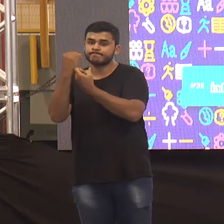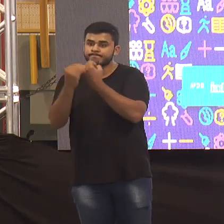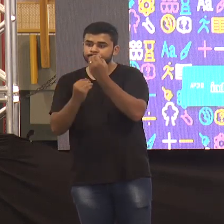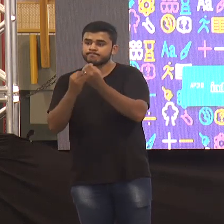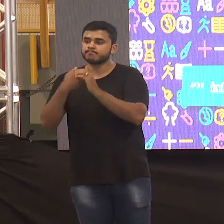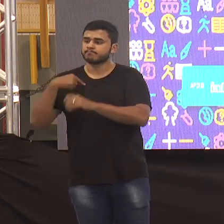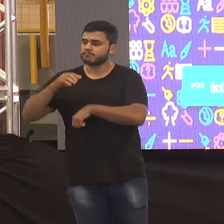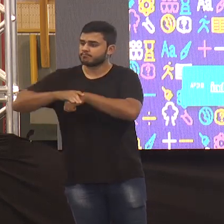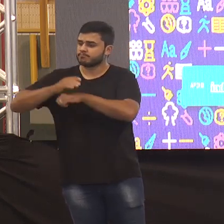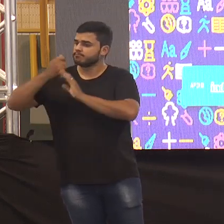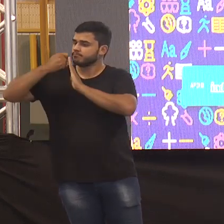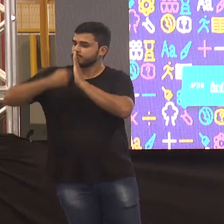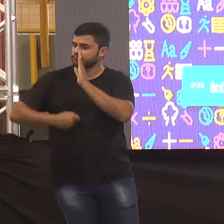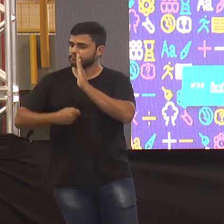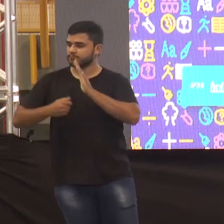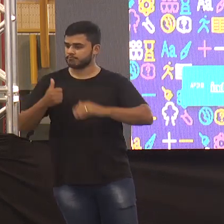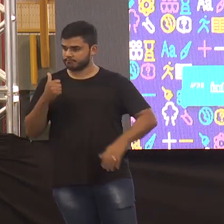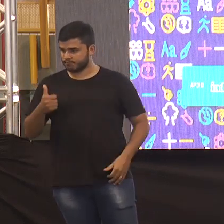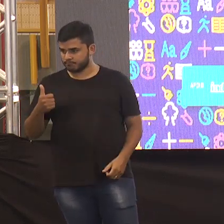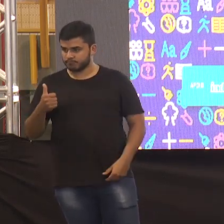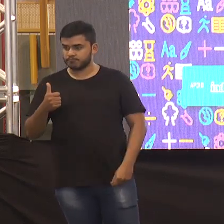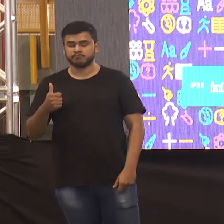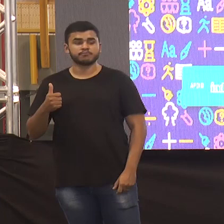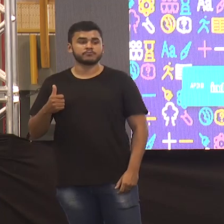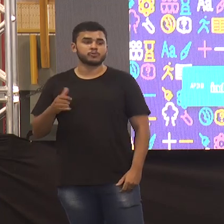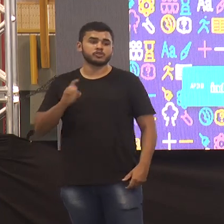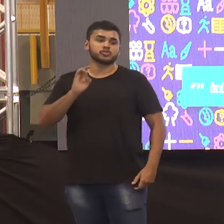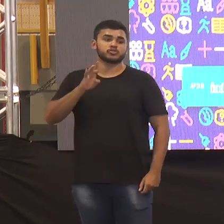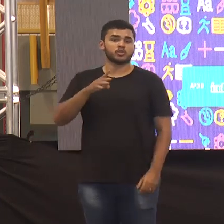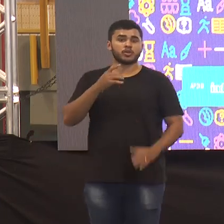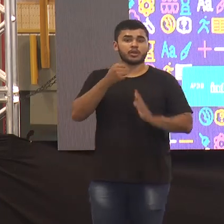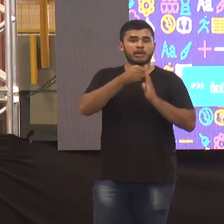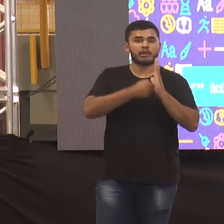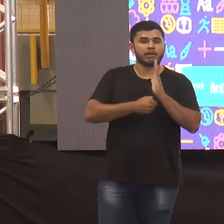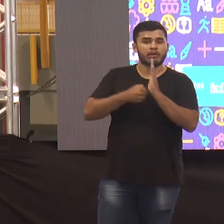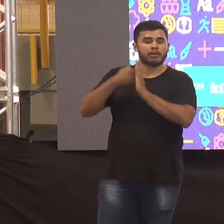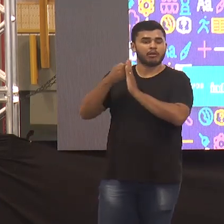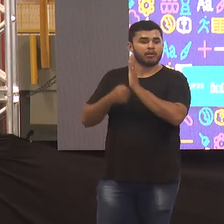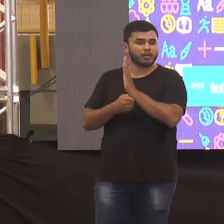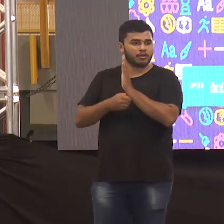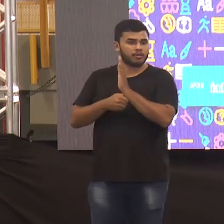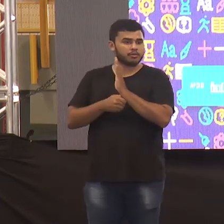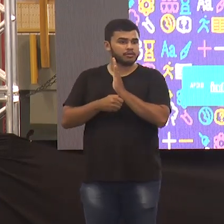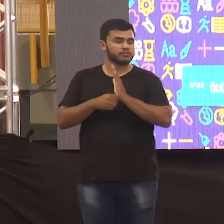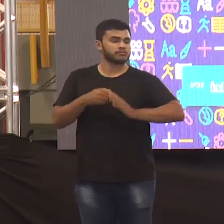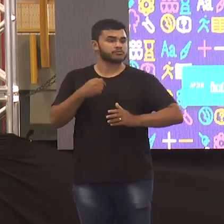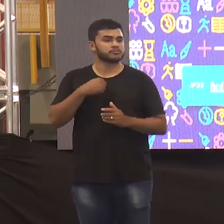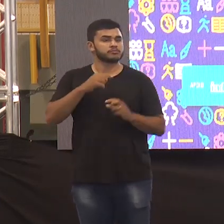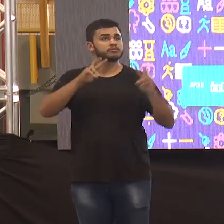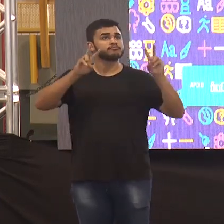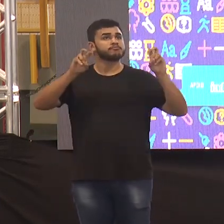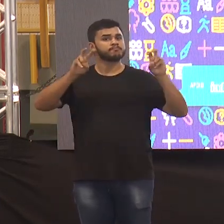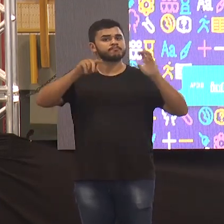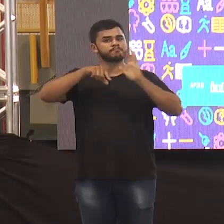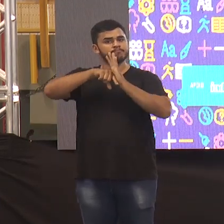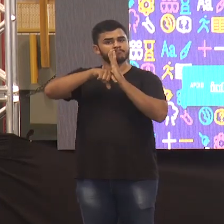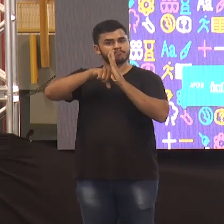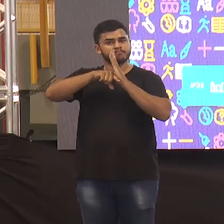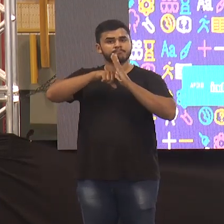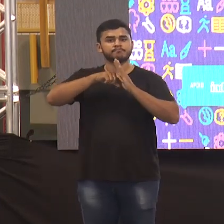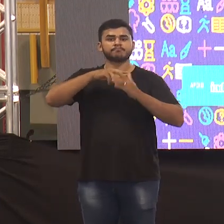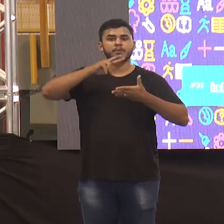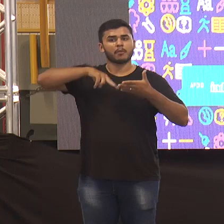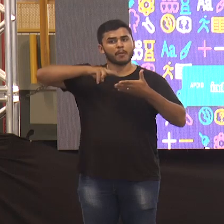Obviamente que você não vai fazer a sua redação só com base no texto de apoio, né? Você vai pegar o tema, dar uma pesquisada, dar